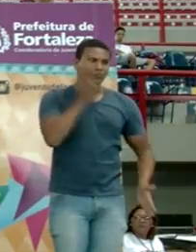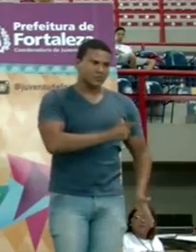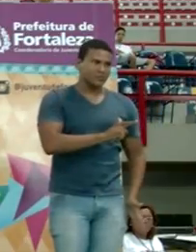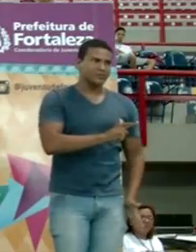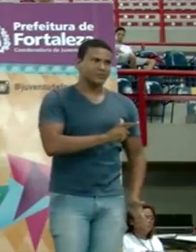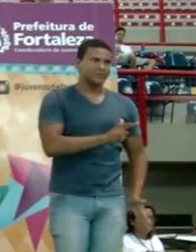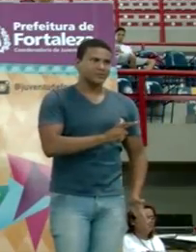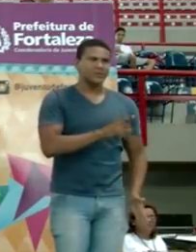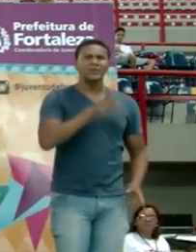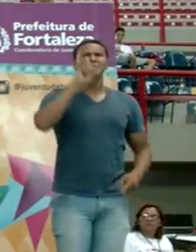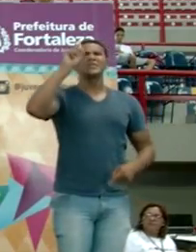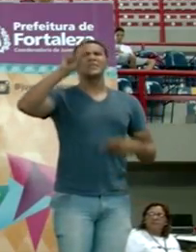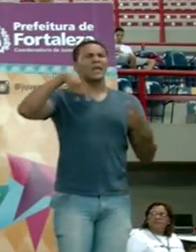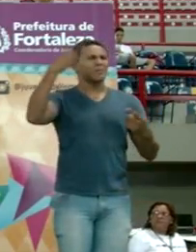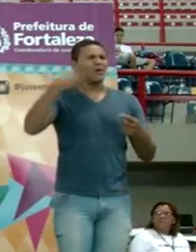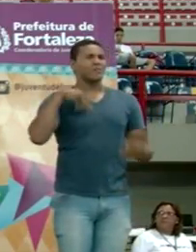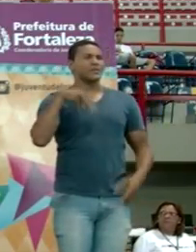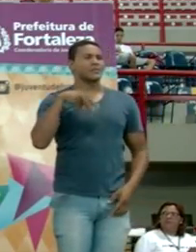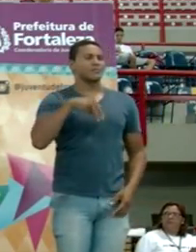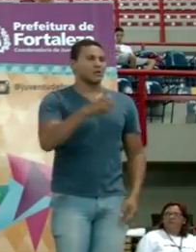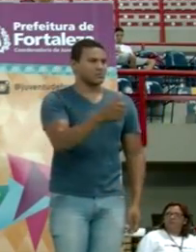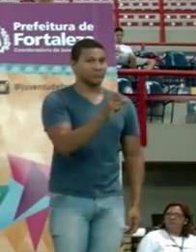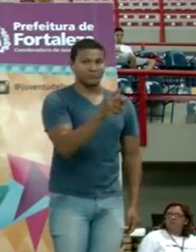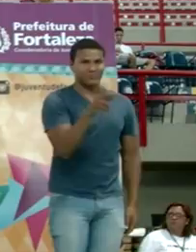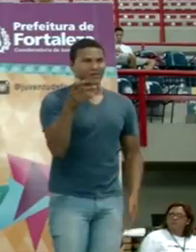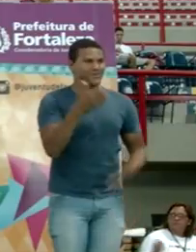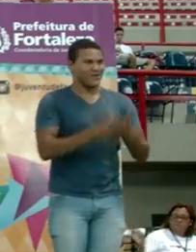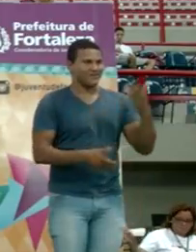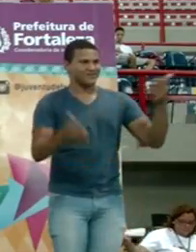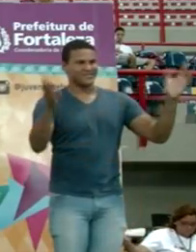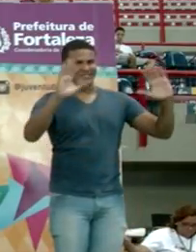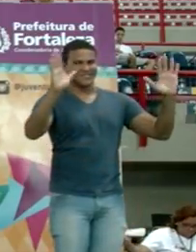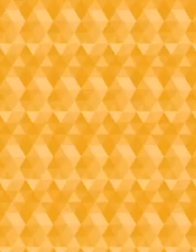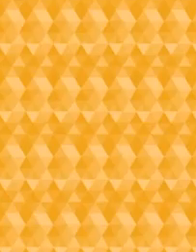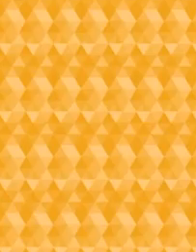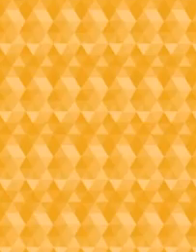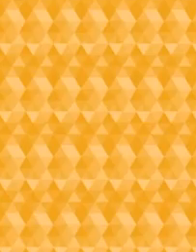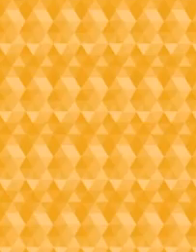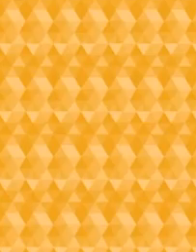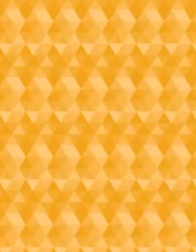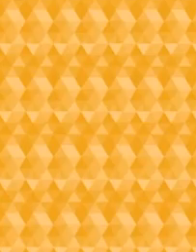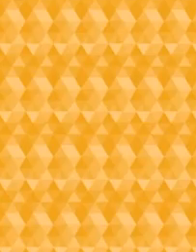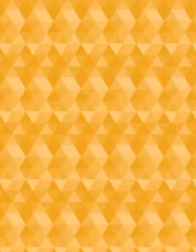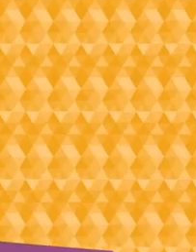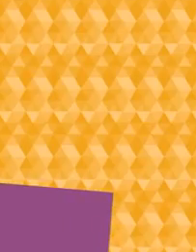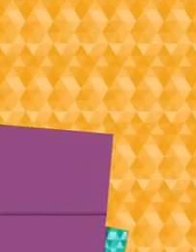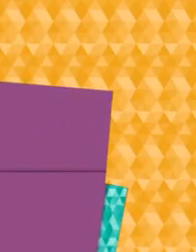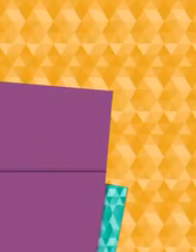Vai depois para a de matemática, que é a nossa prova, beleza? Tchau para vocês, até a próxima aí.